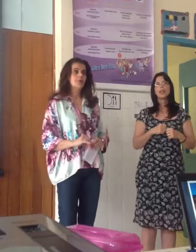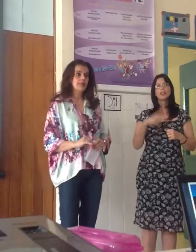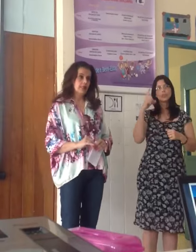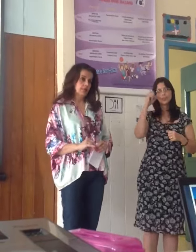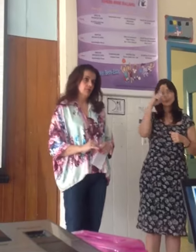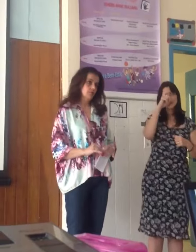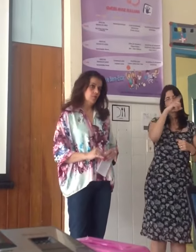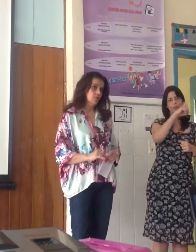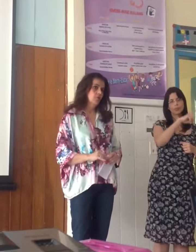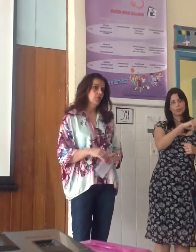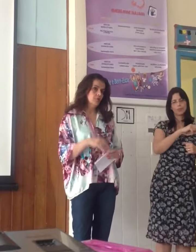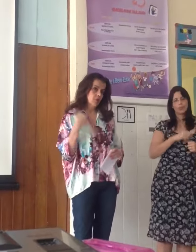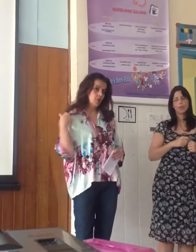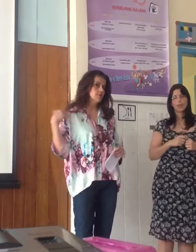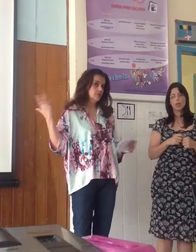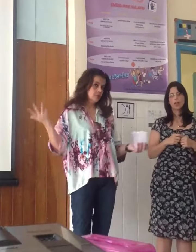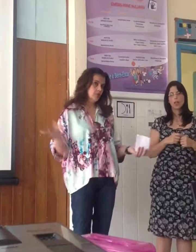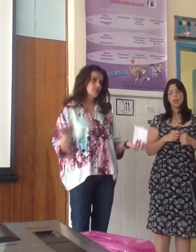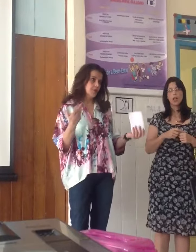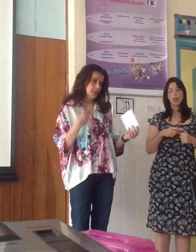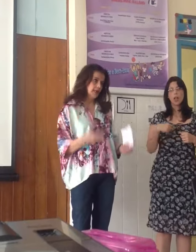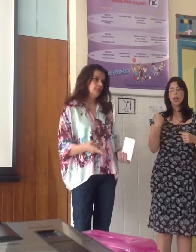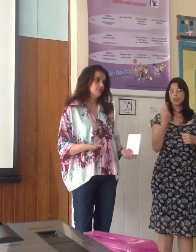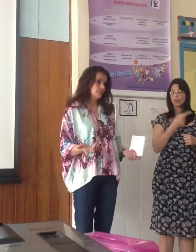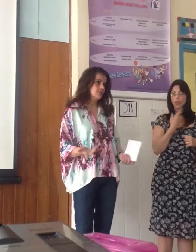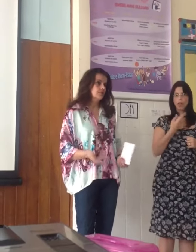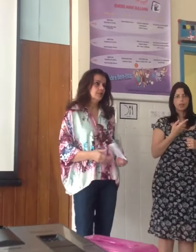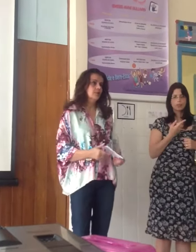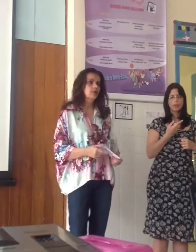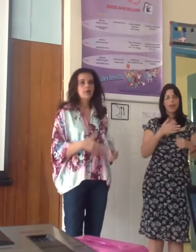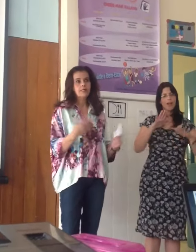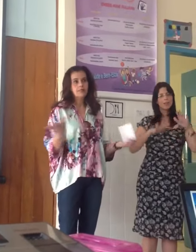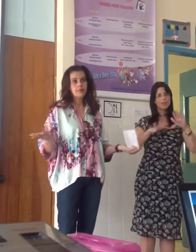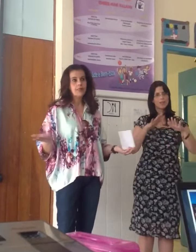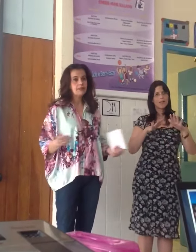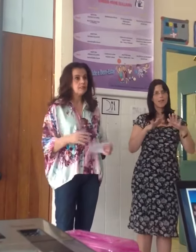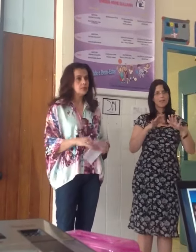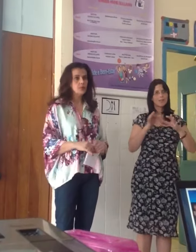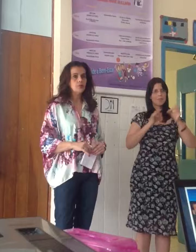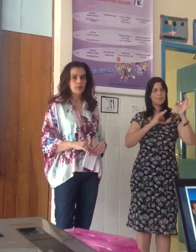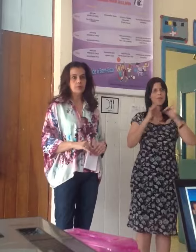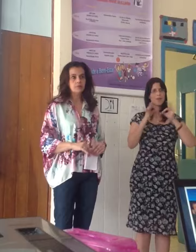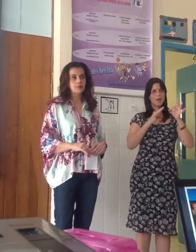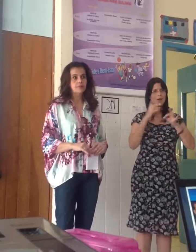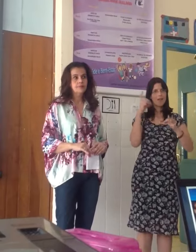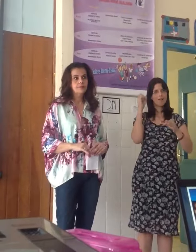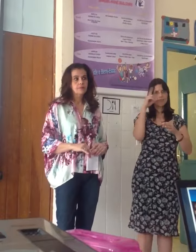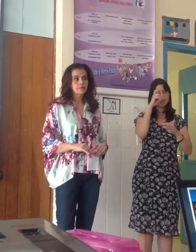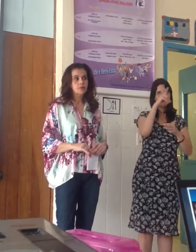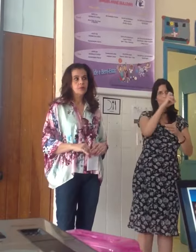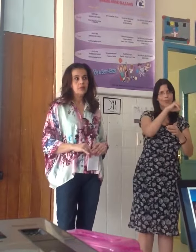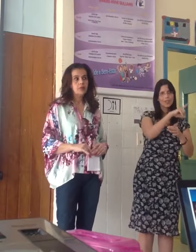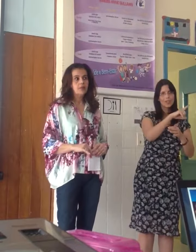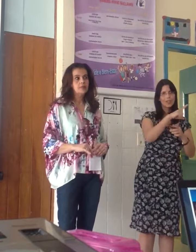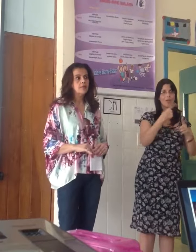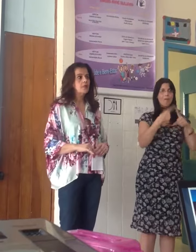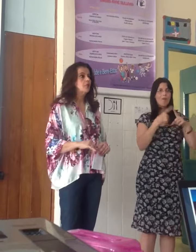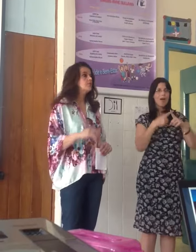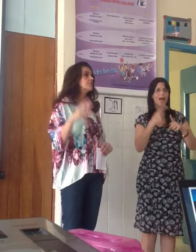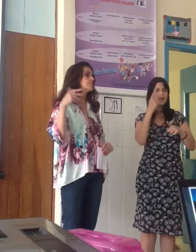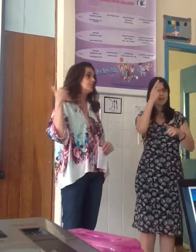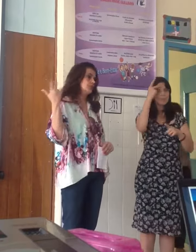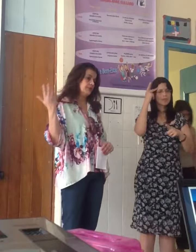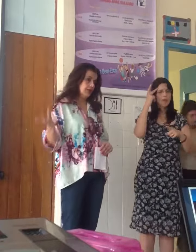muito complicado. Como nós estamos preparados, as empresas muito bem. Porque eles